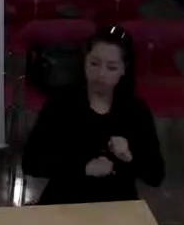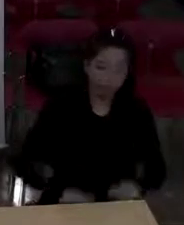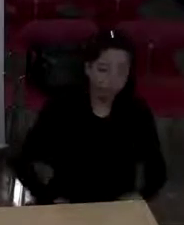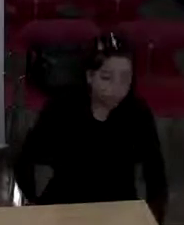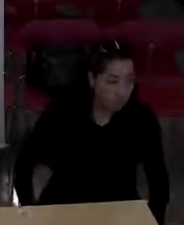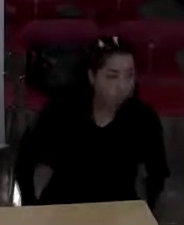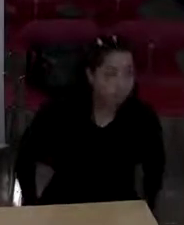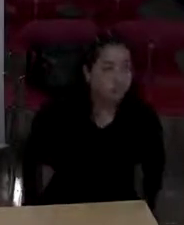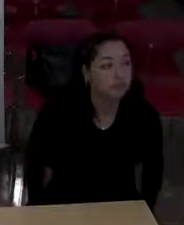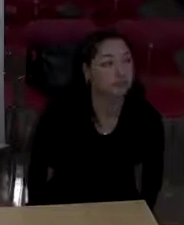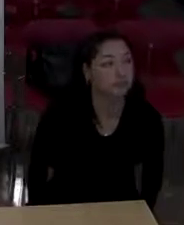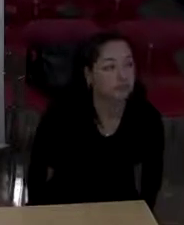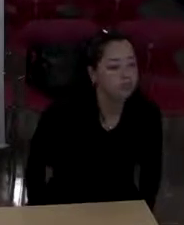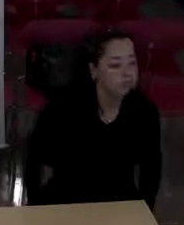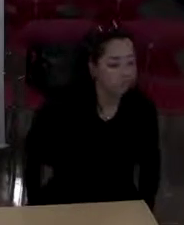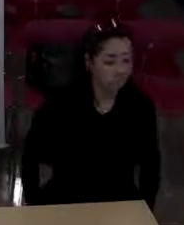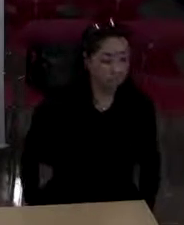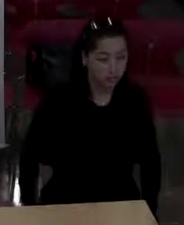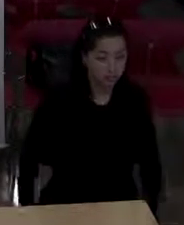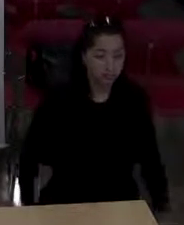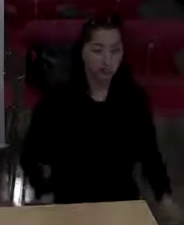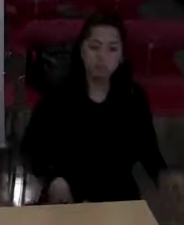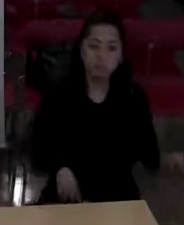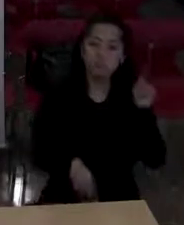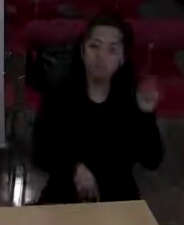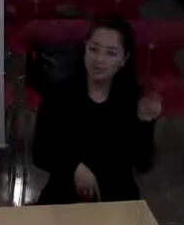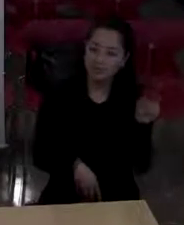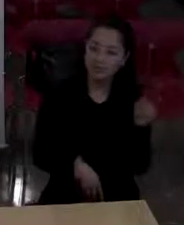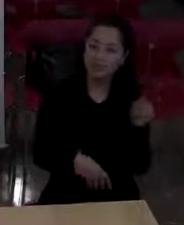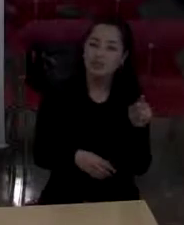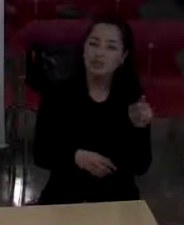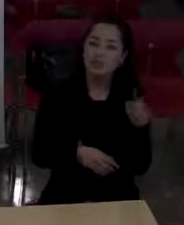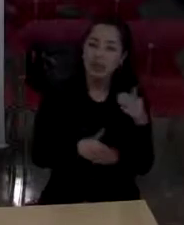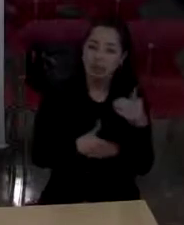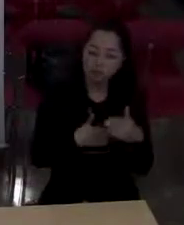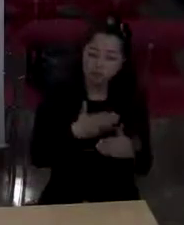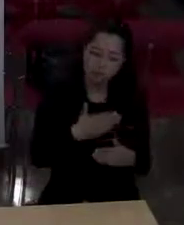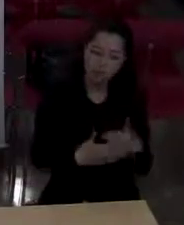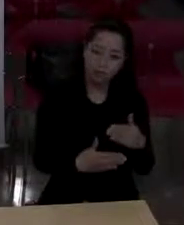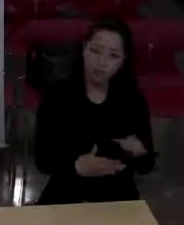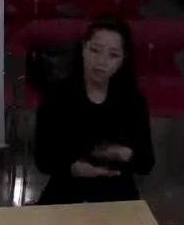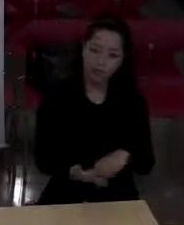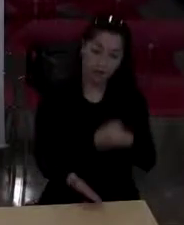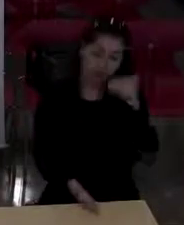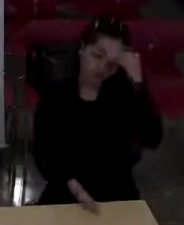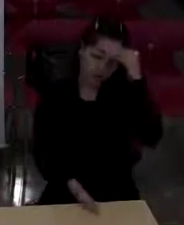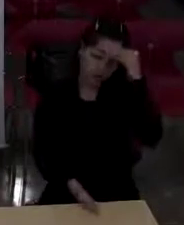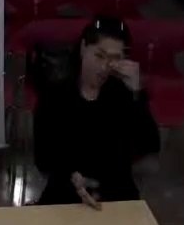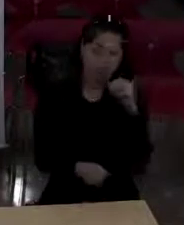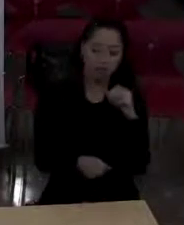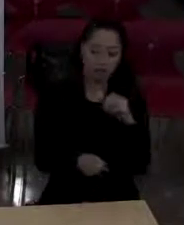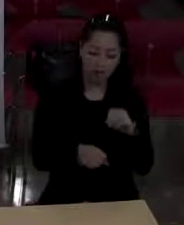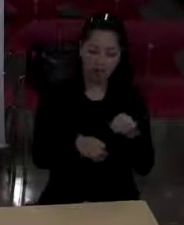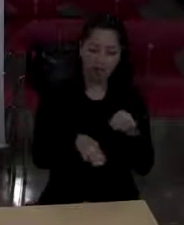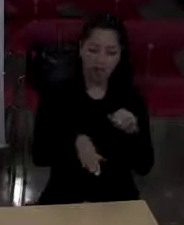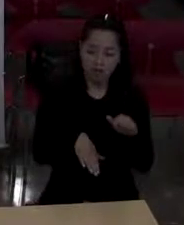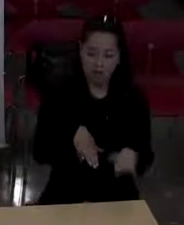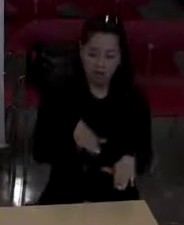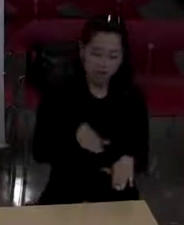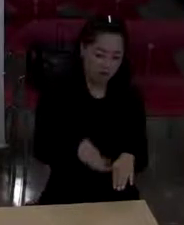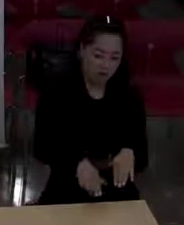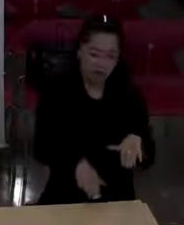A esta edad están en la transición de aprender a caminar, también coincide, mientras que de los 6 a los 8 meses también, mientras que